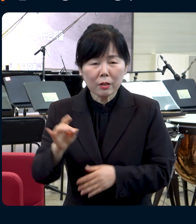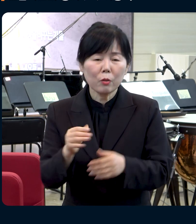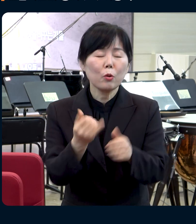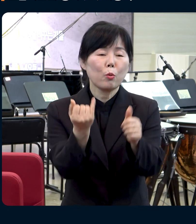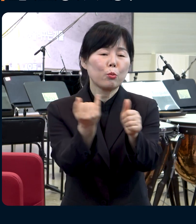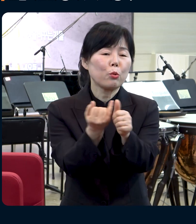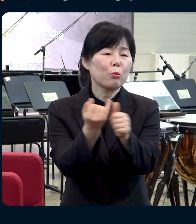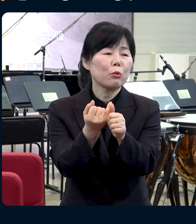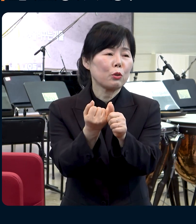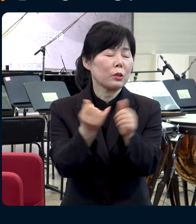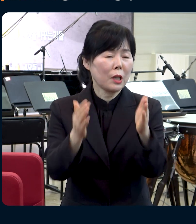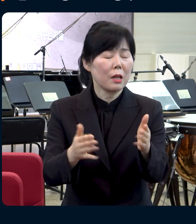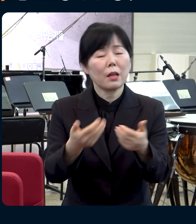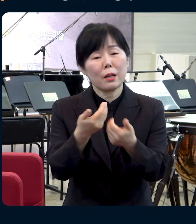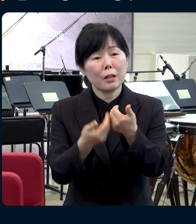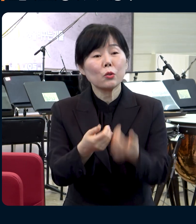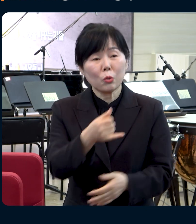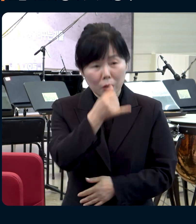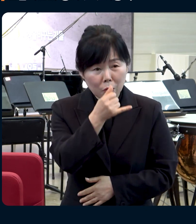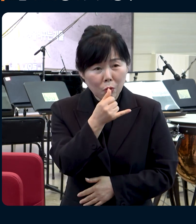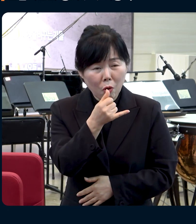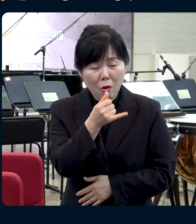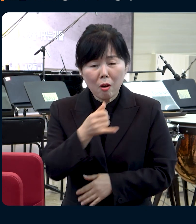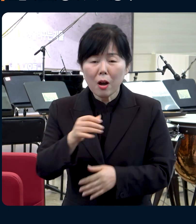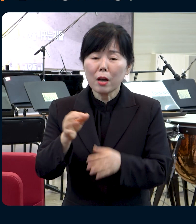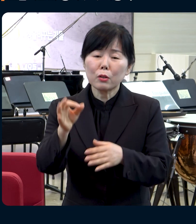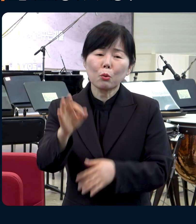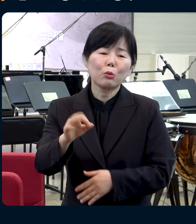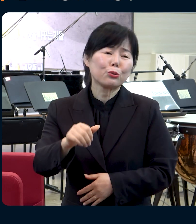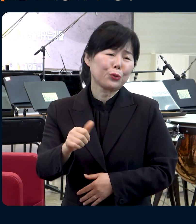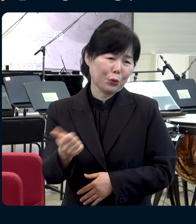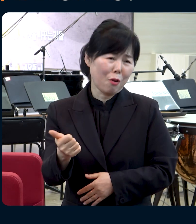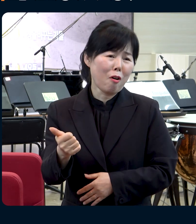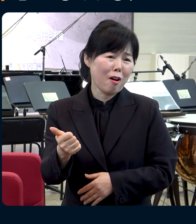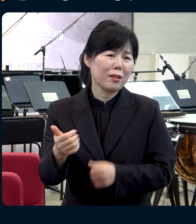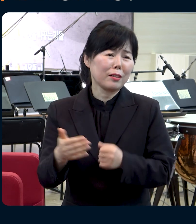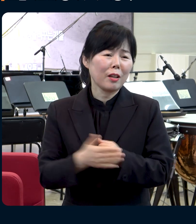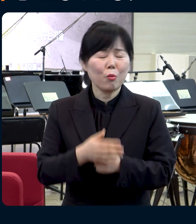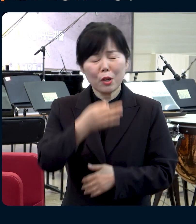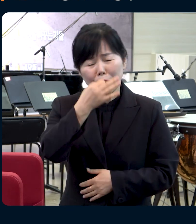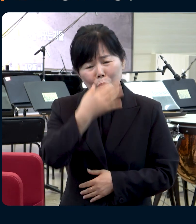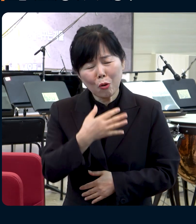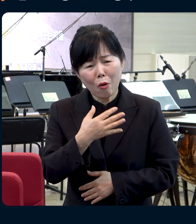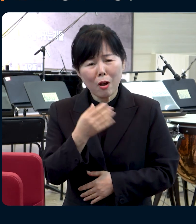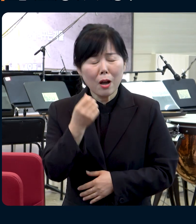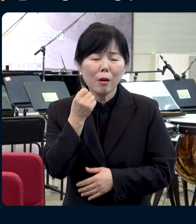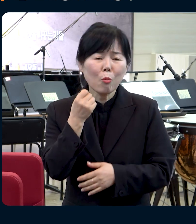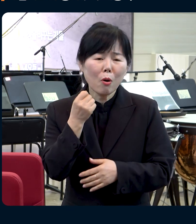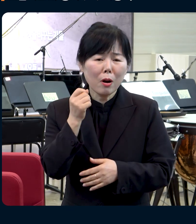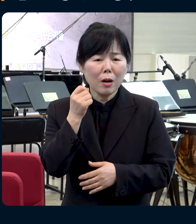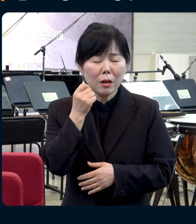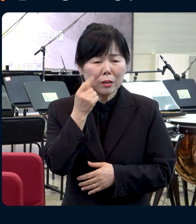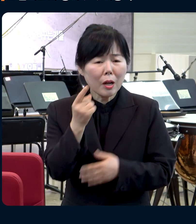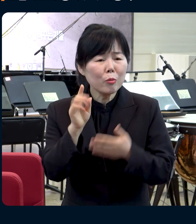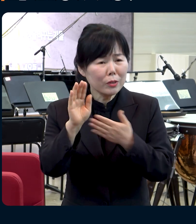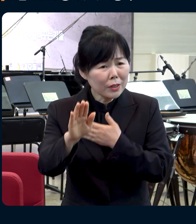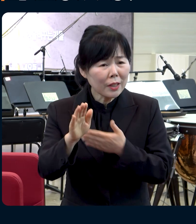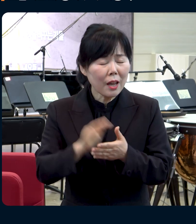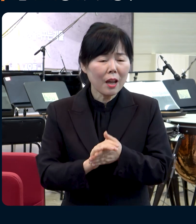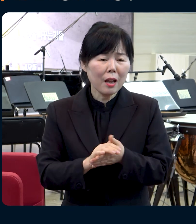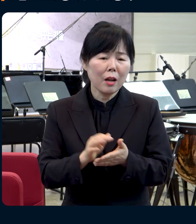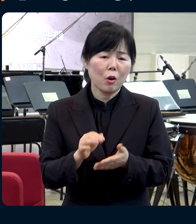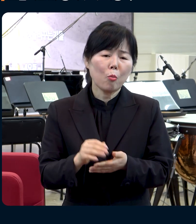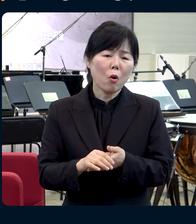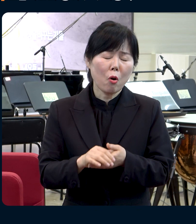어려움이 있고요, 경제적인 압박 때문에 과연 다음 달까지 생활비를 낼 수 있을 것인가, 이런 부분으로 이